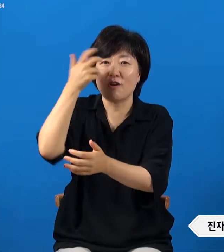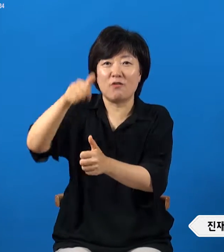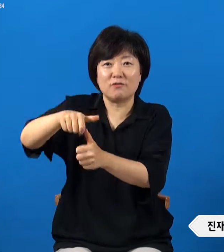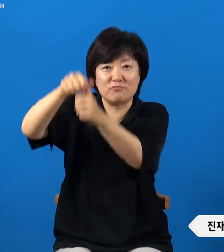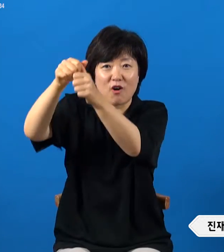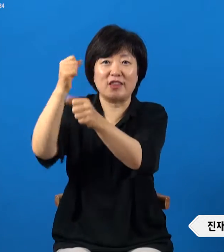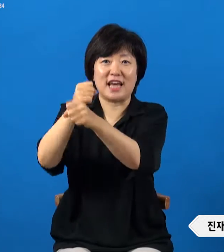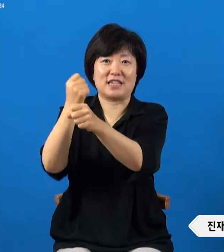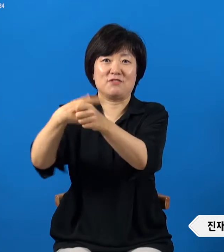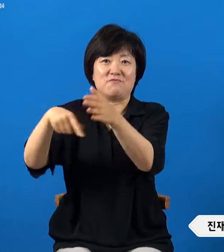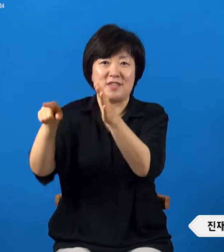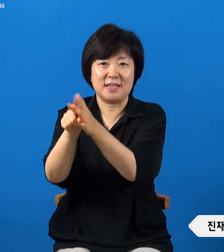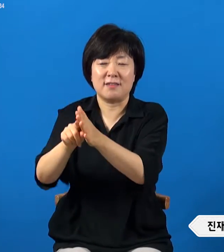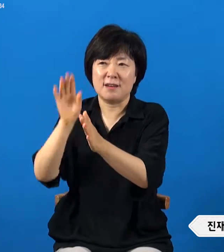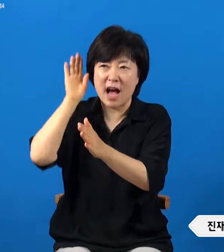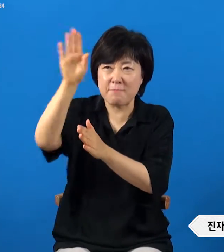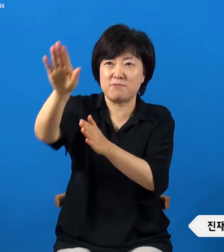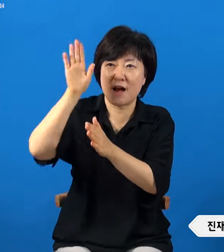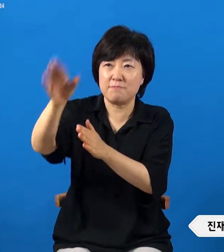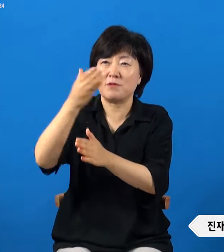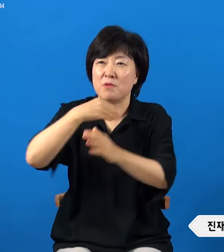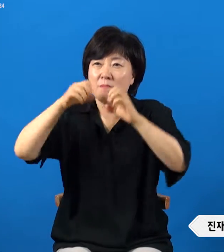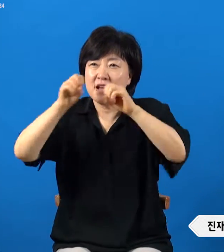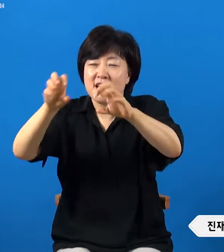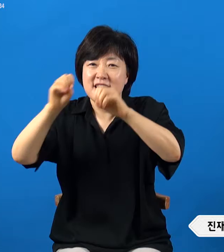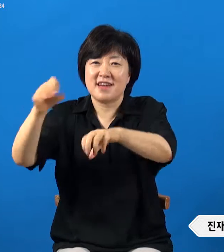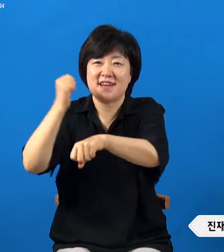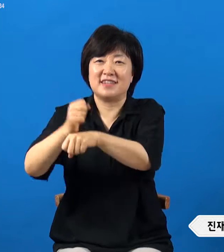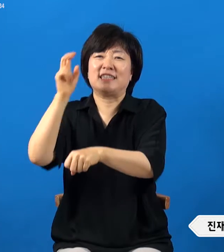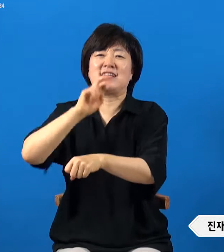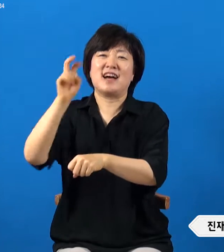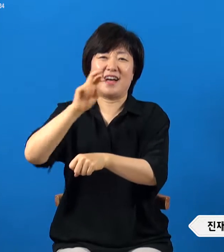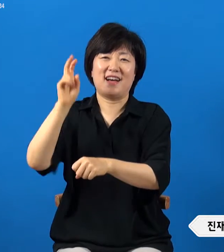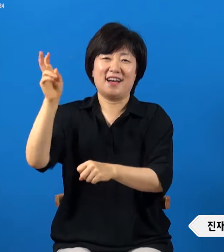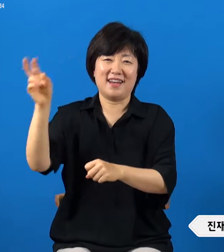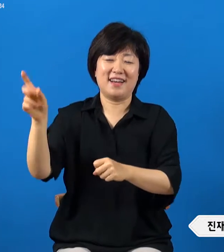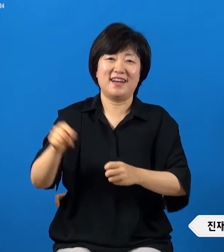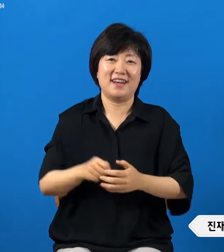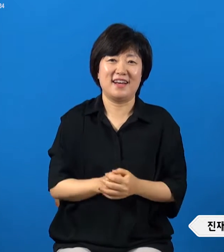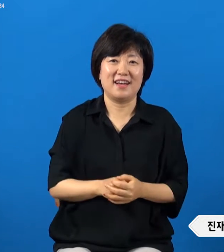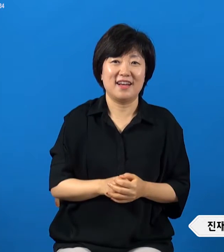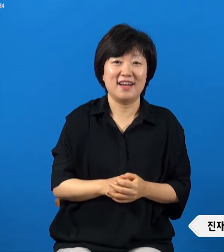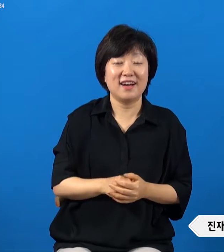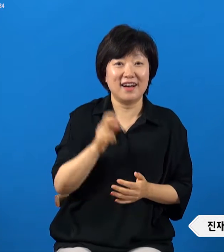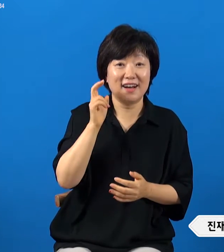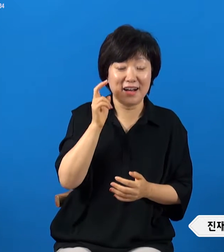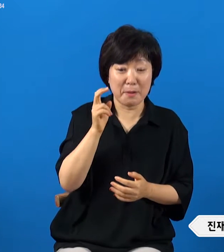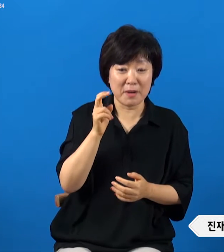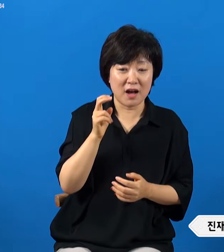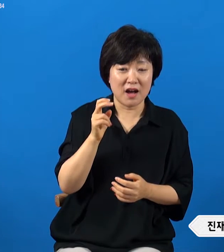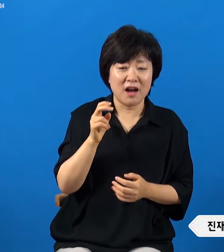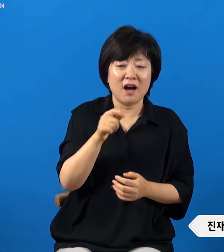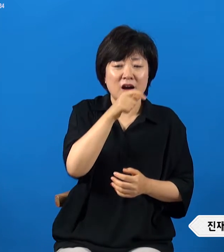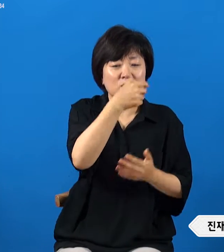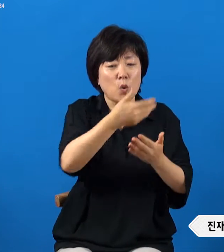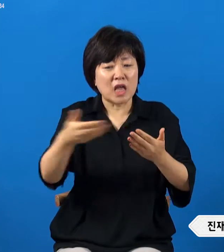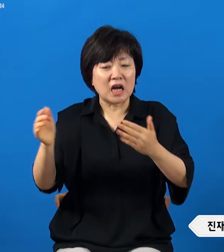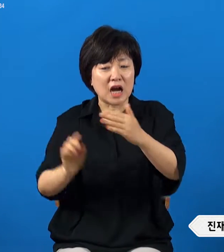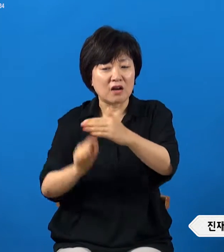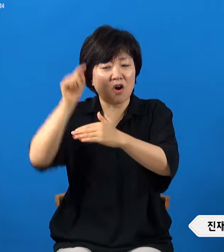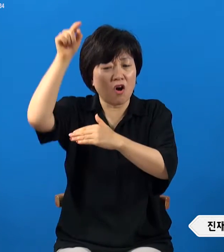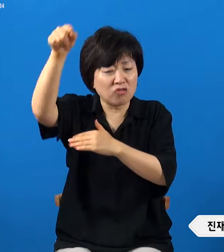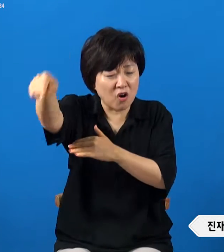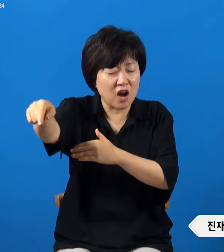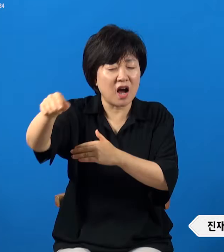생명을 구하는 기도였다면, 요단강 건너가 만나겠다는 찬송이었다면, 옥의 문이 열렸을 때 제일